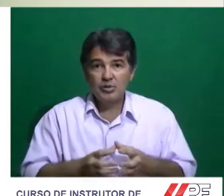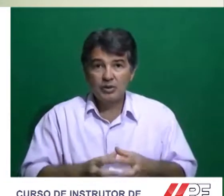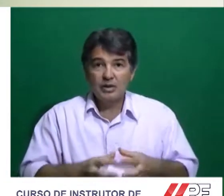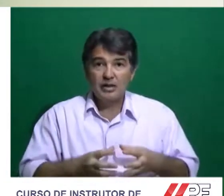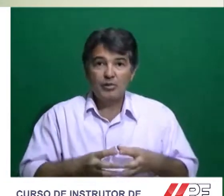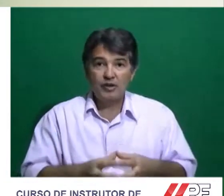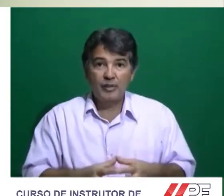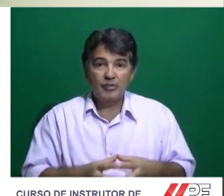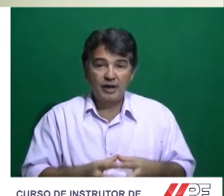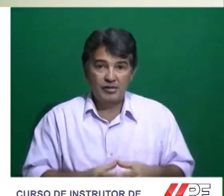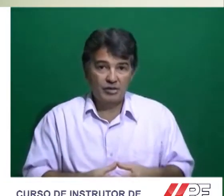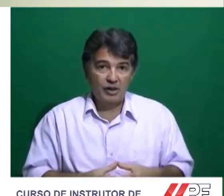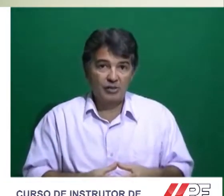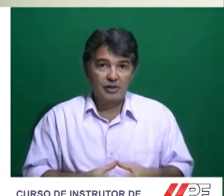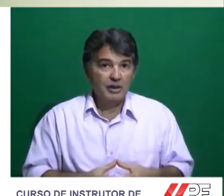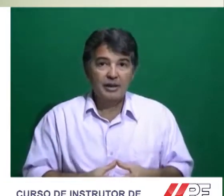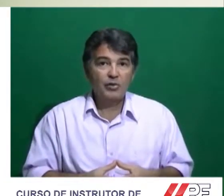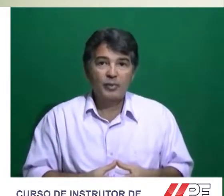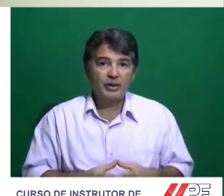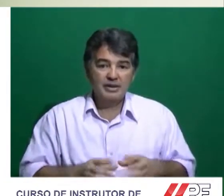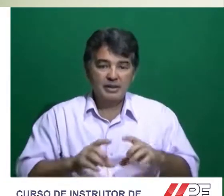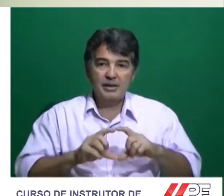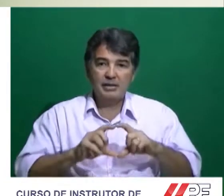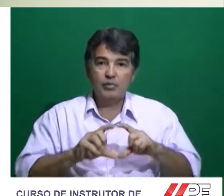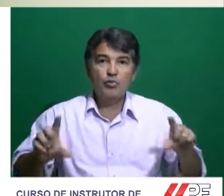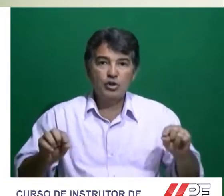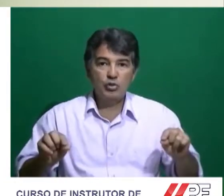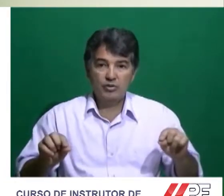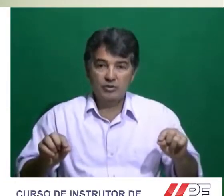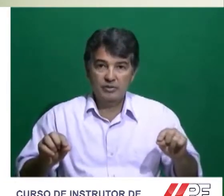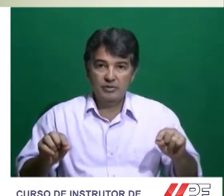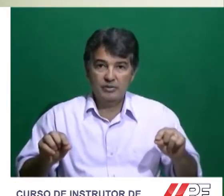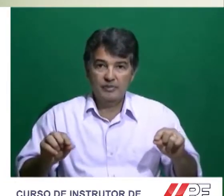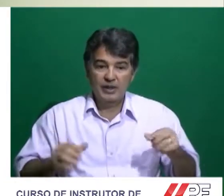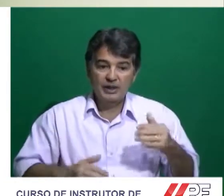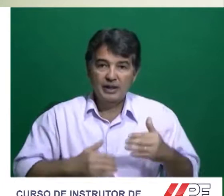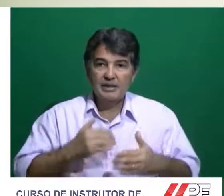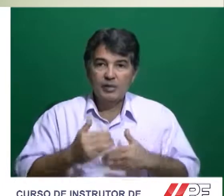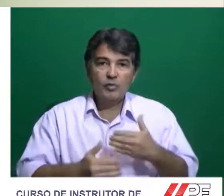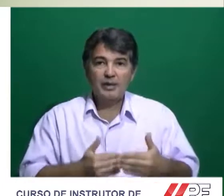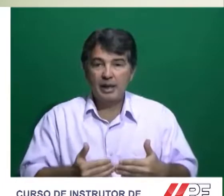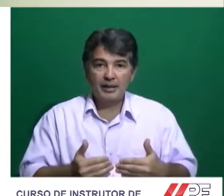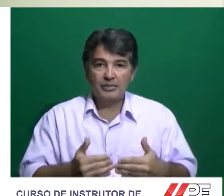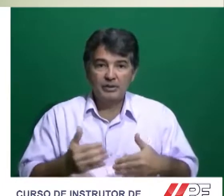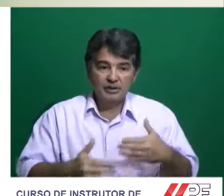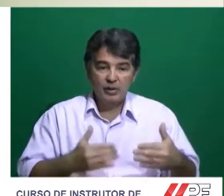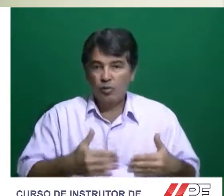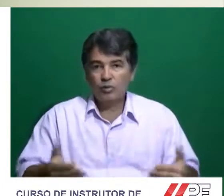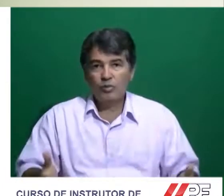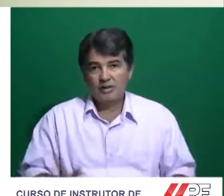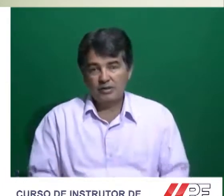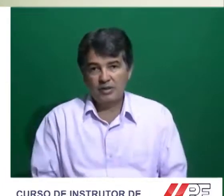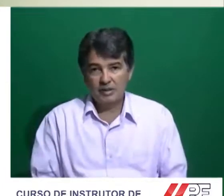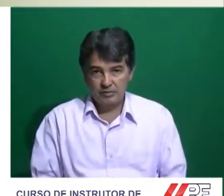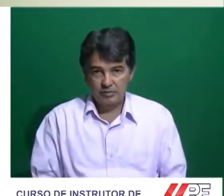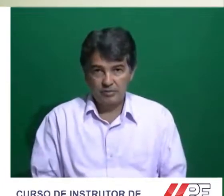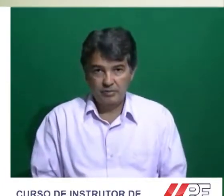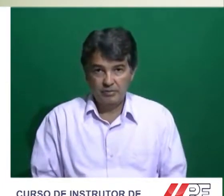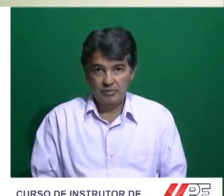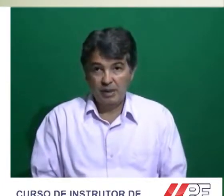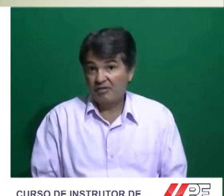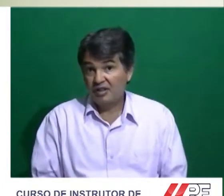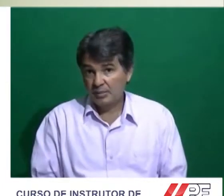Para poder. Por isso. Que o verbo flexional. Ele não pode ser. Único. Ele tem que ser combinado. De acordo com a situação.